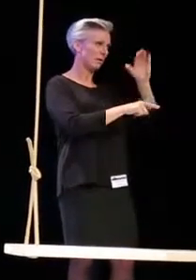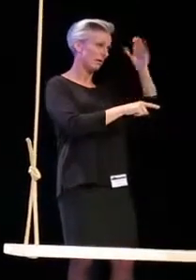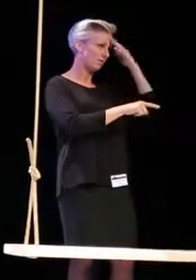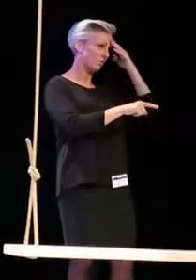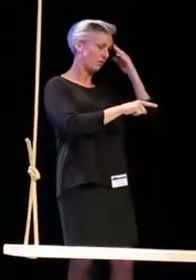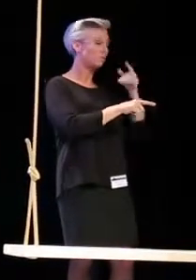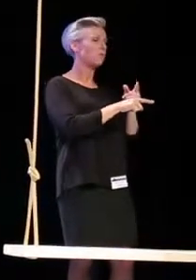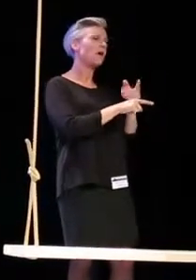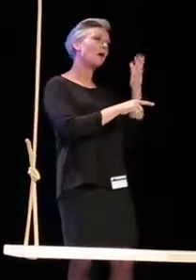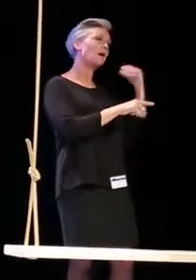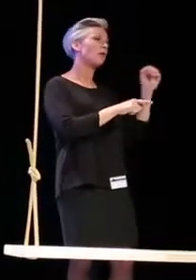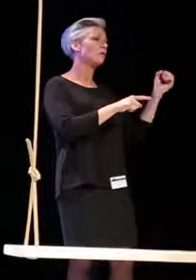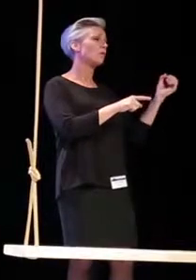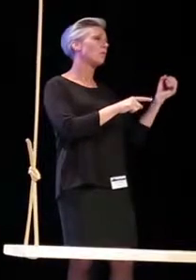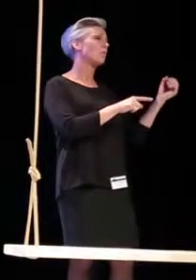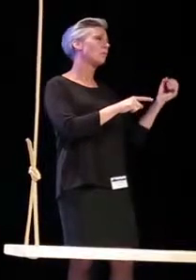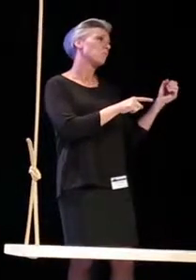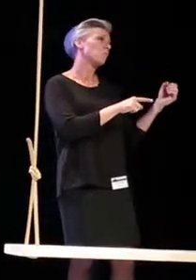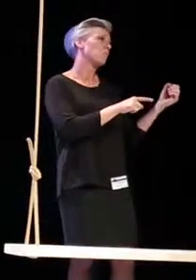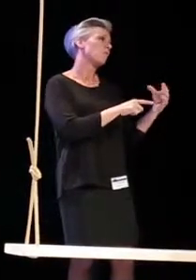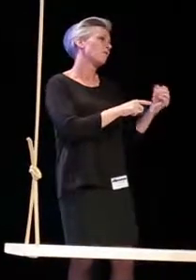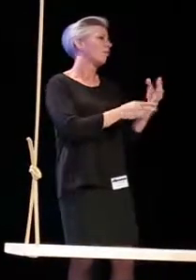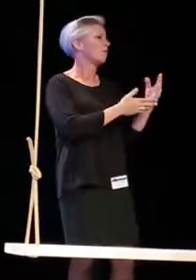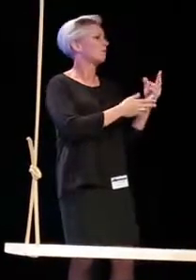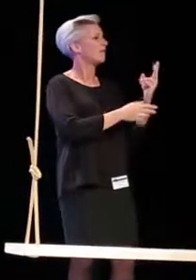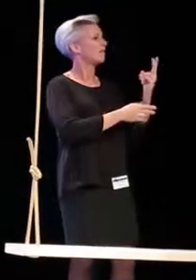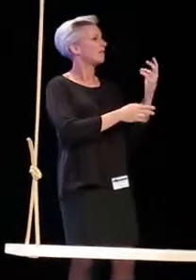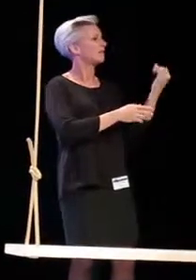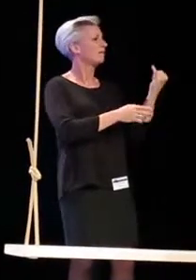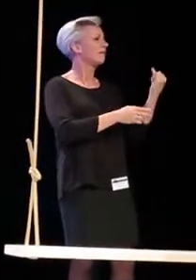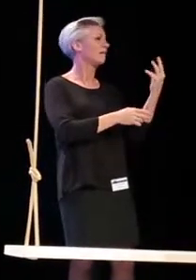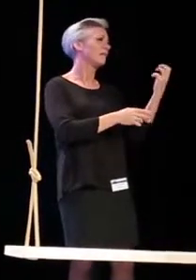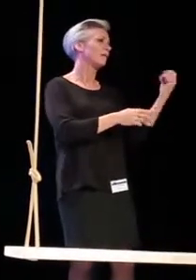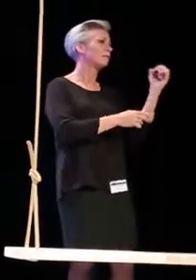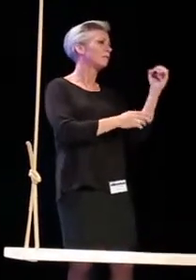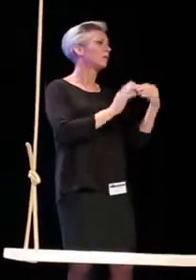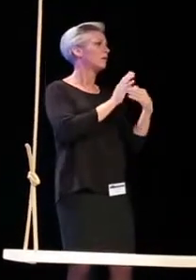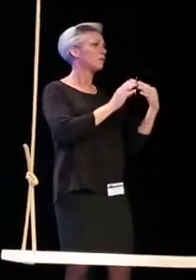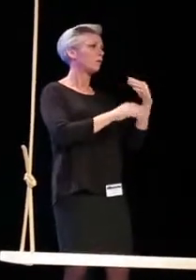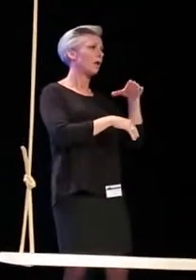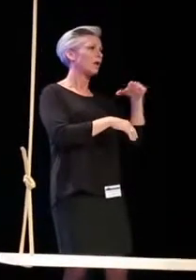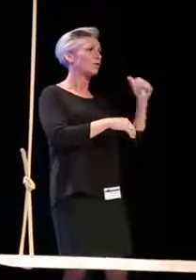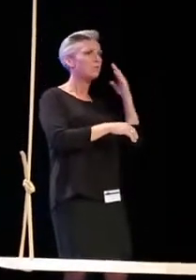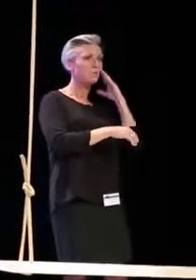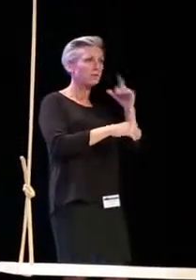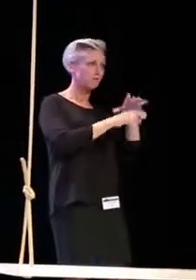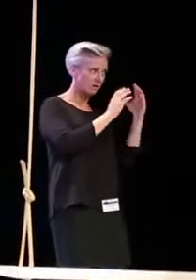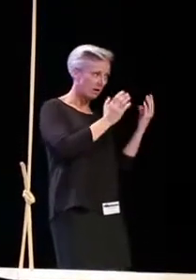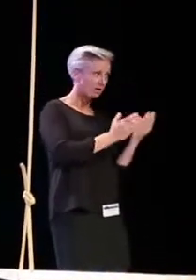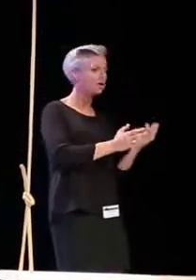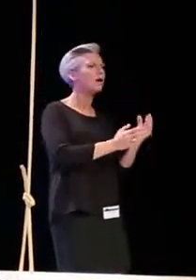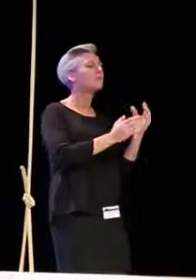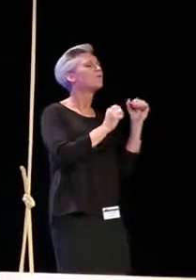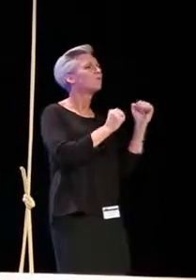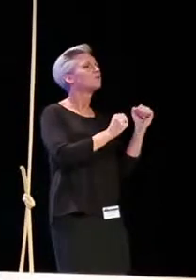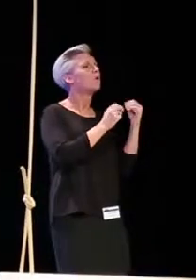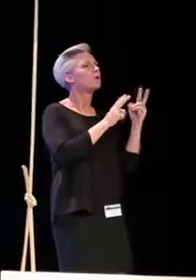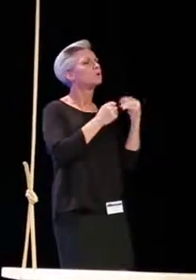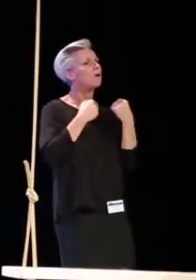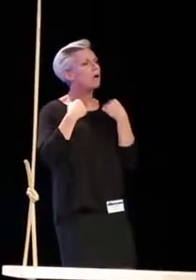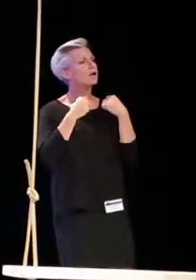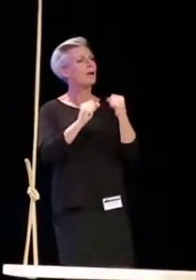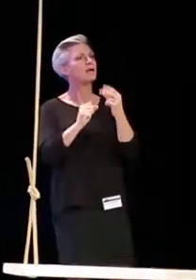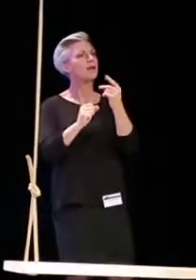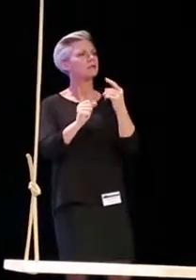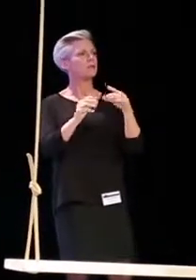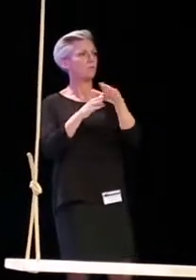mer än kanske 10-15% av befolkningen. Och nu måste vi få alla med på båten. Och det innebär att vi måste också agera på den andra